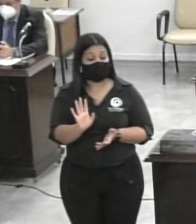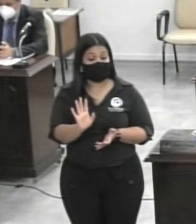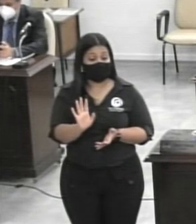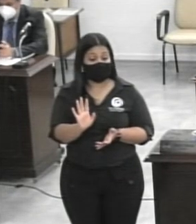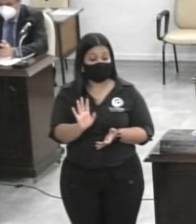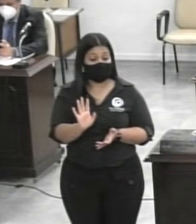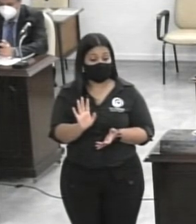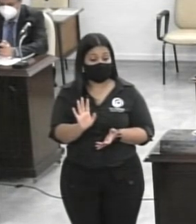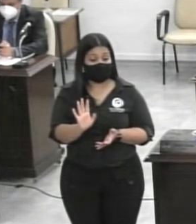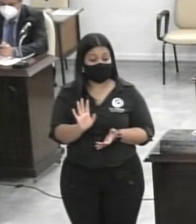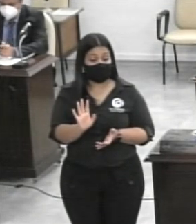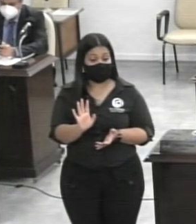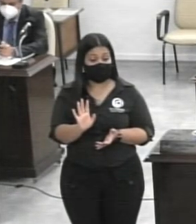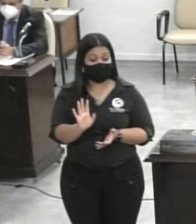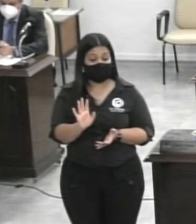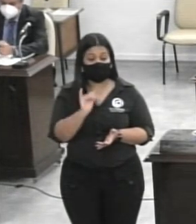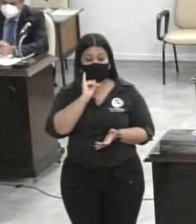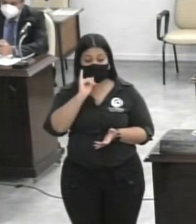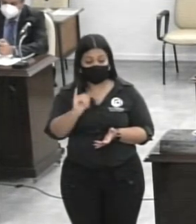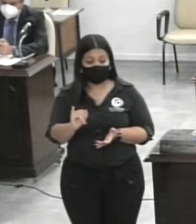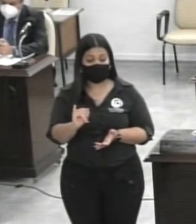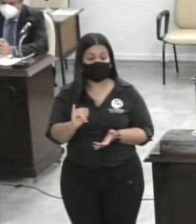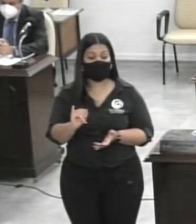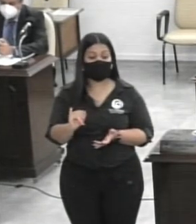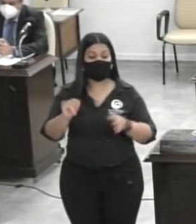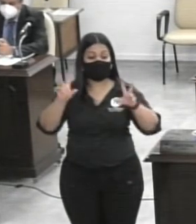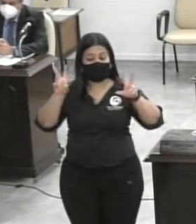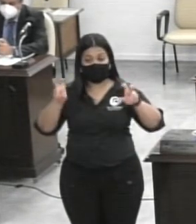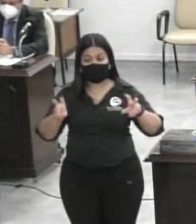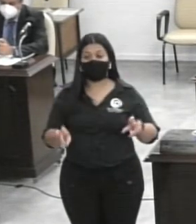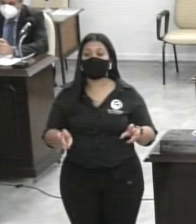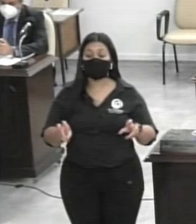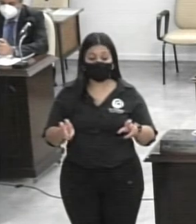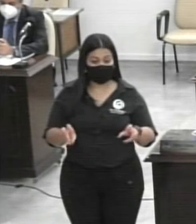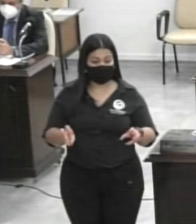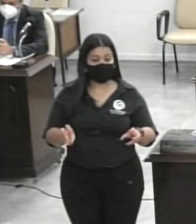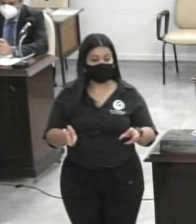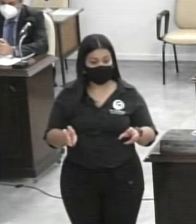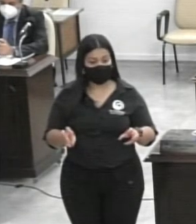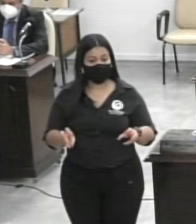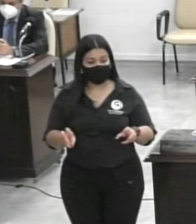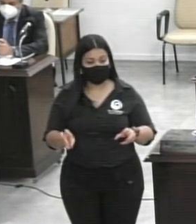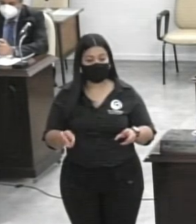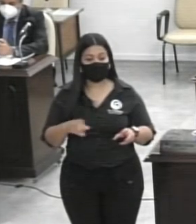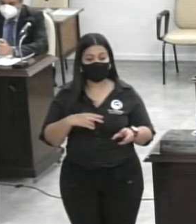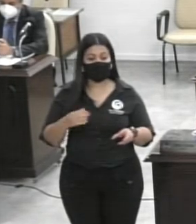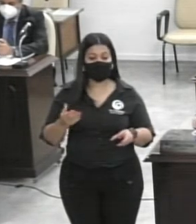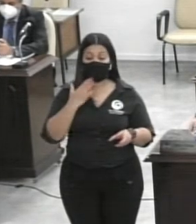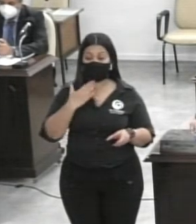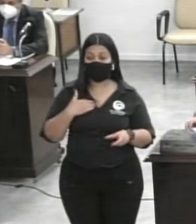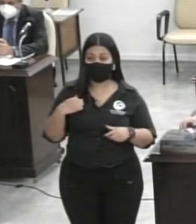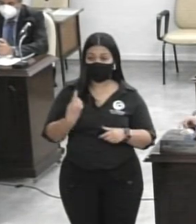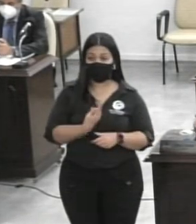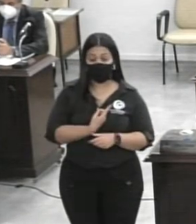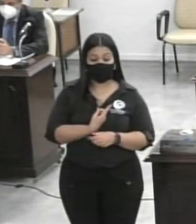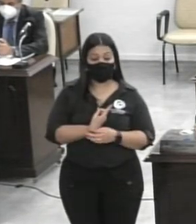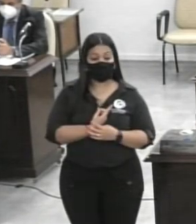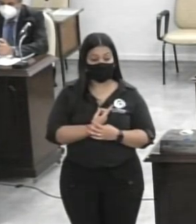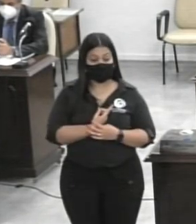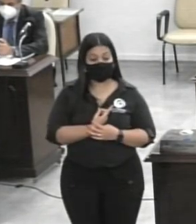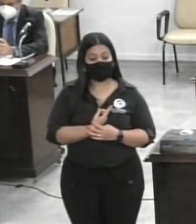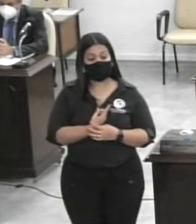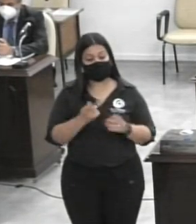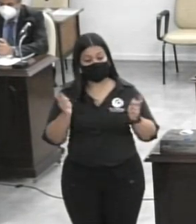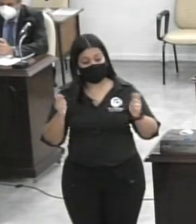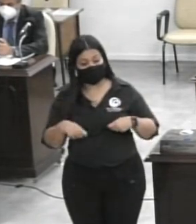se é possível abordar uma questão que nos foi procurado, possivelmente por pessoas que